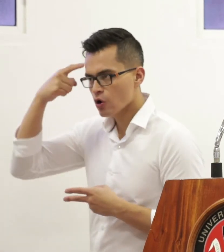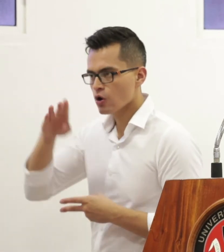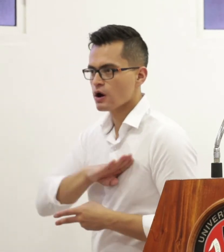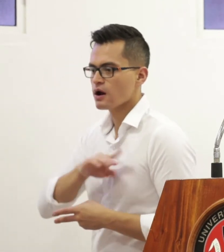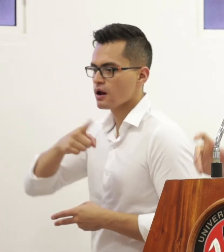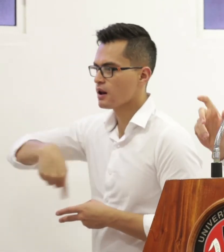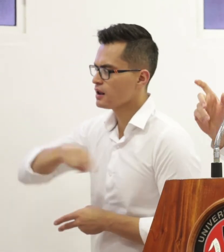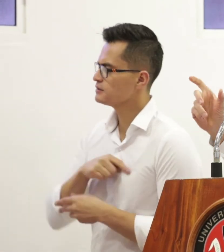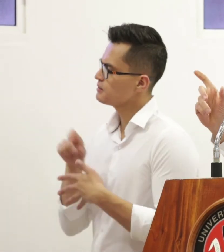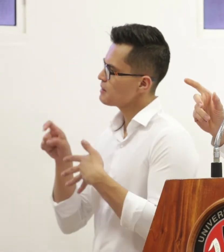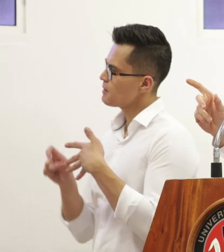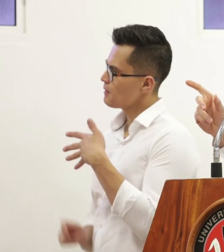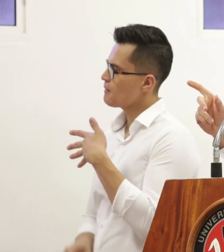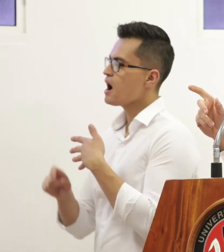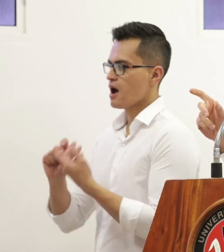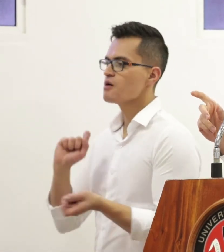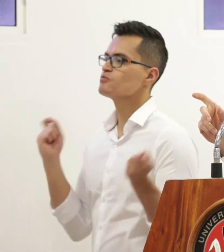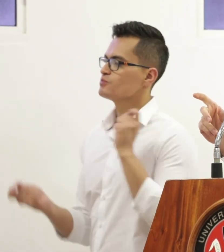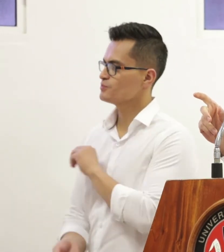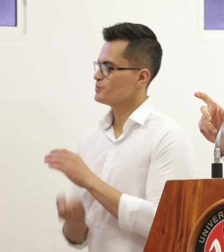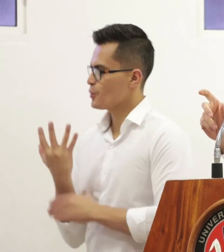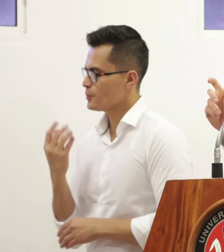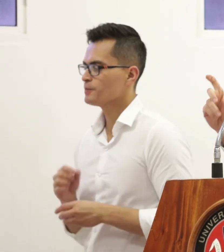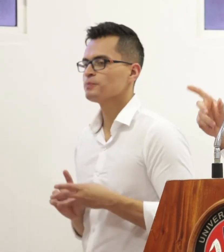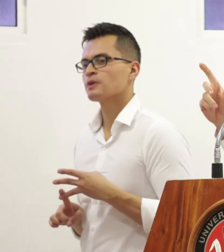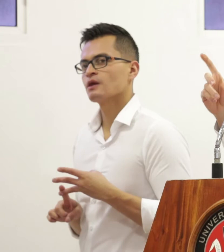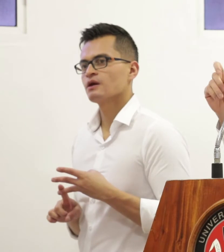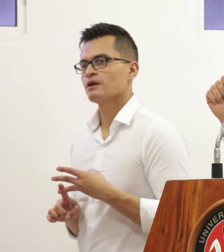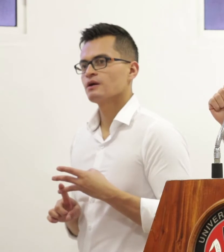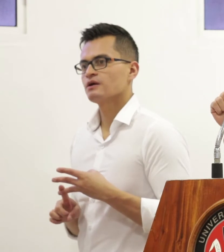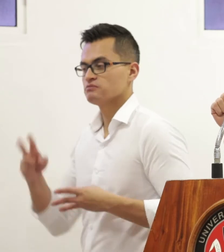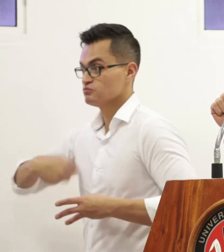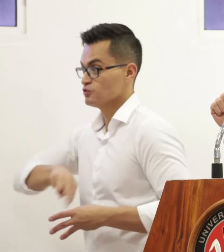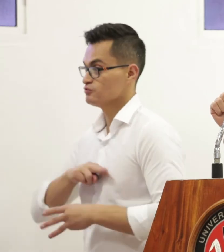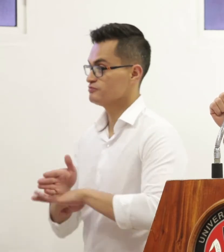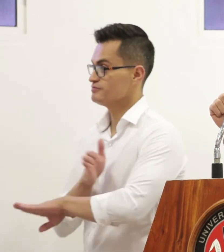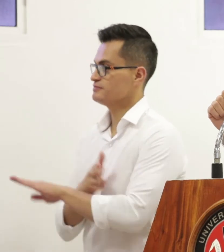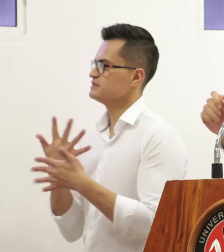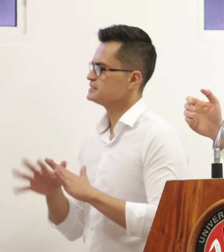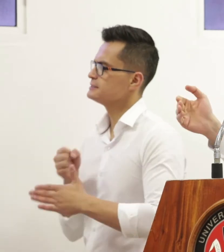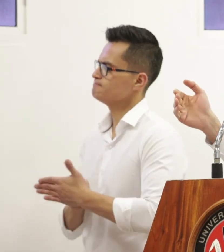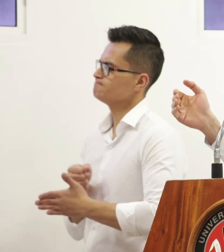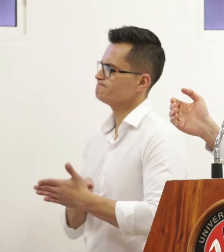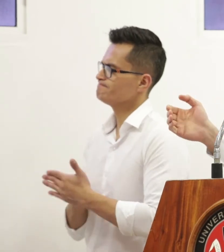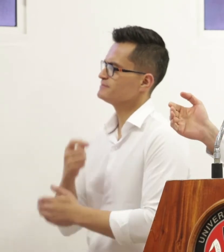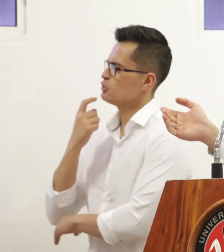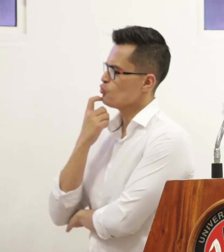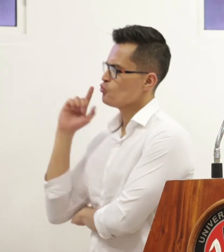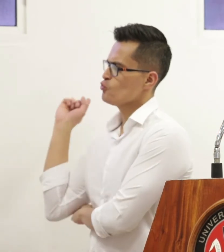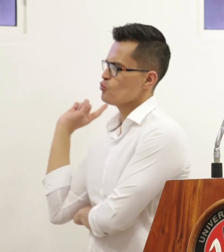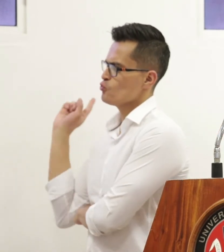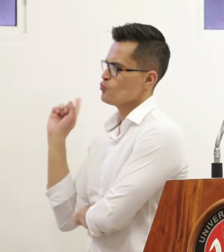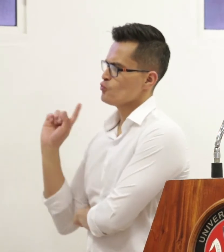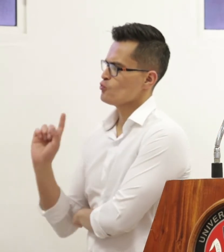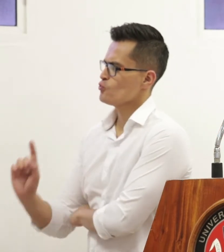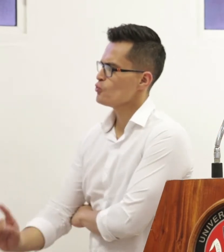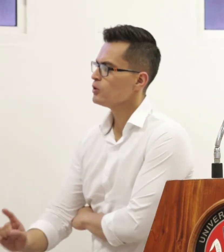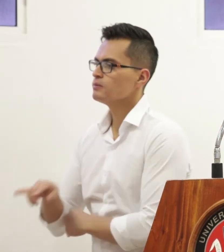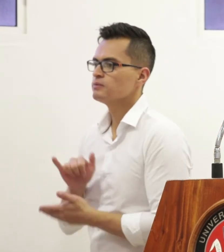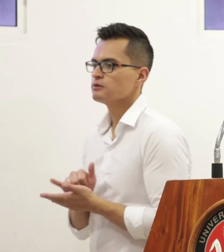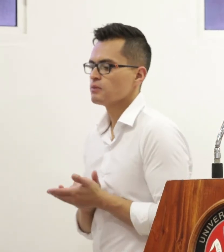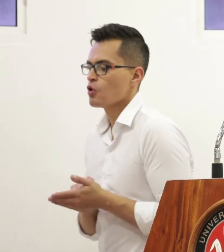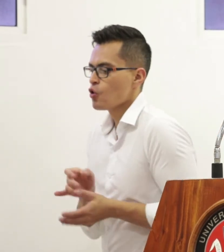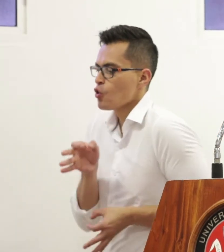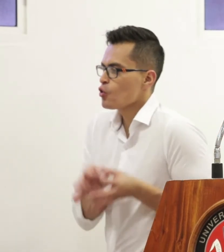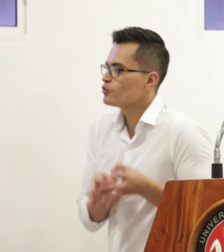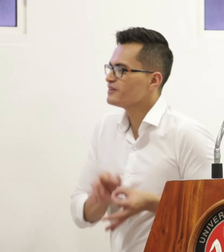alcaldes. Nosotros hemos insistido mucho, por ejemplo, cómo durante tanto tiempo el tema de la justicia se confundió completamente con la